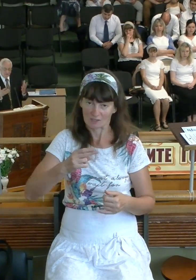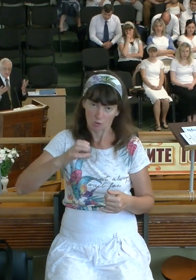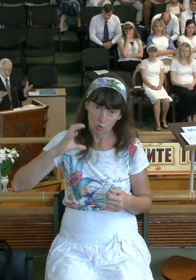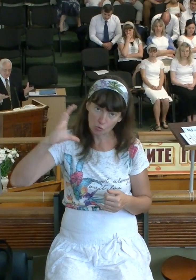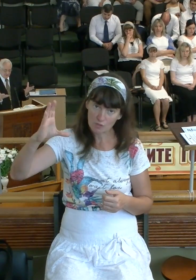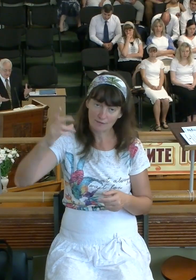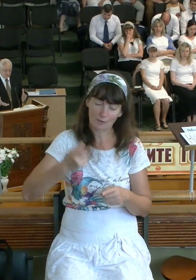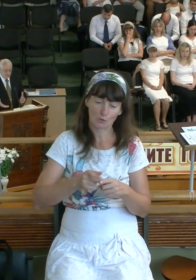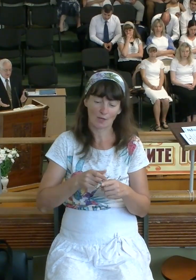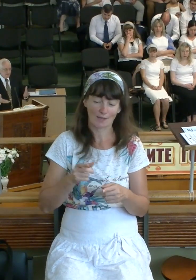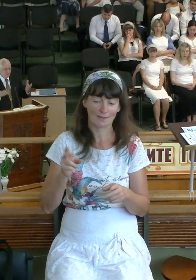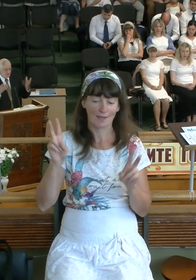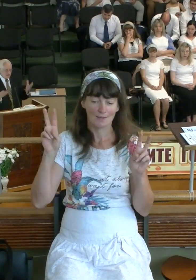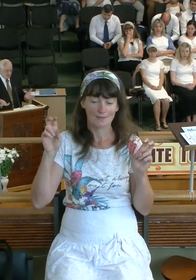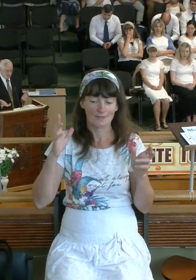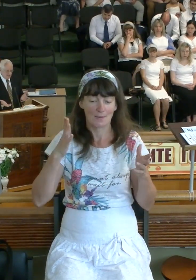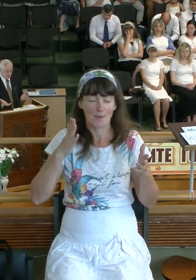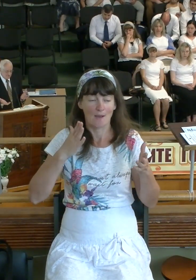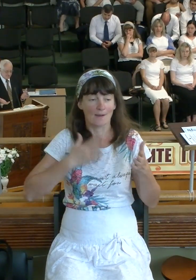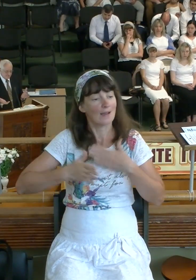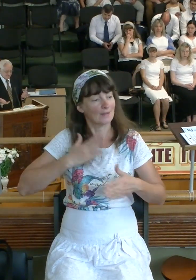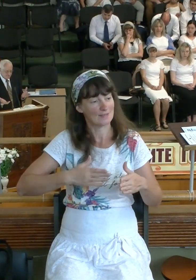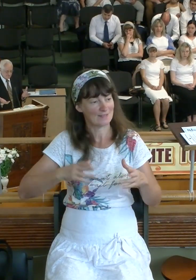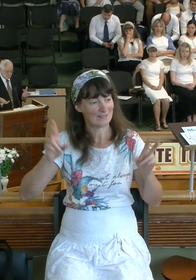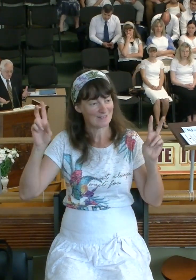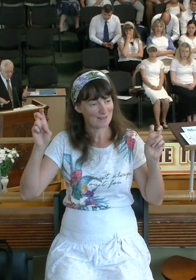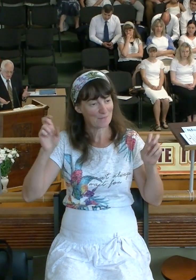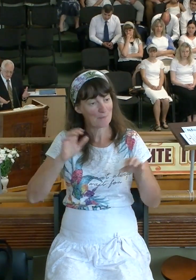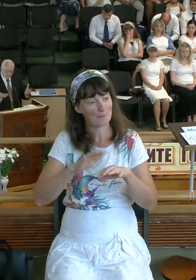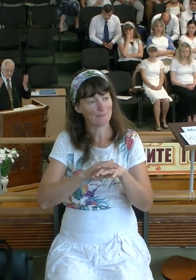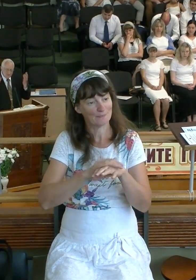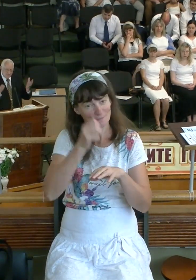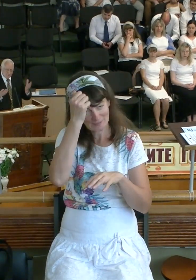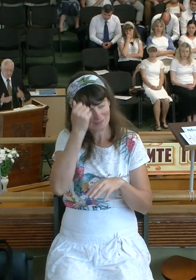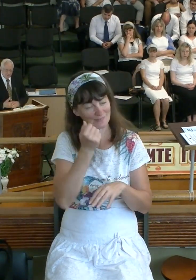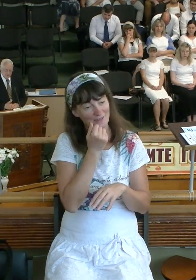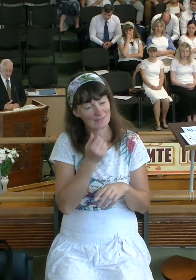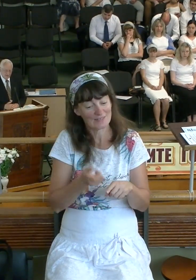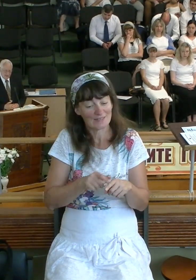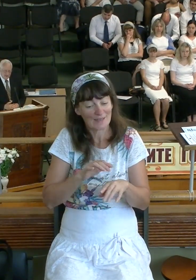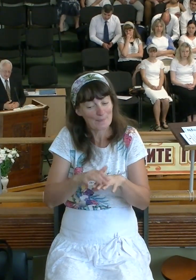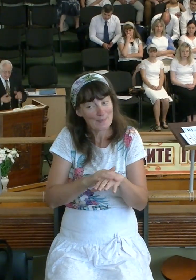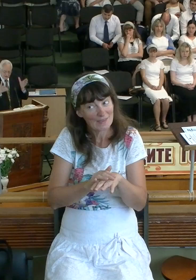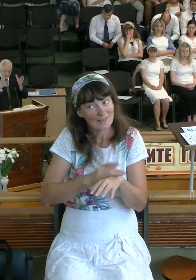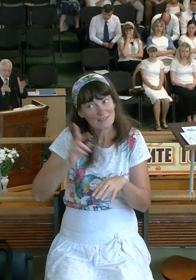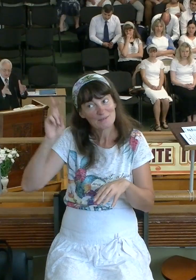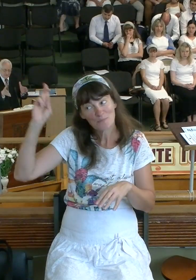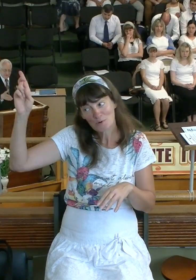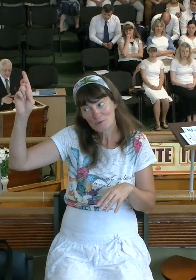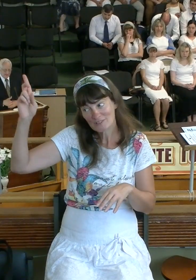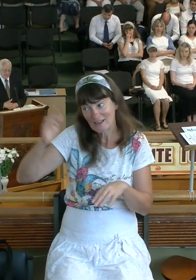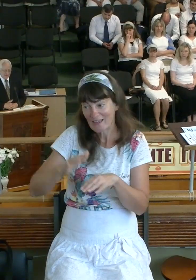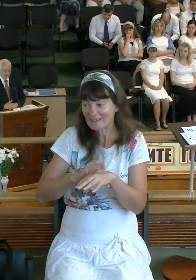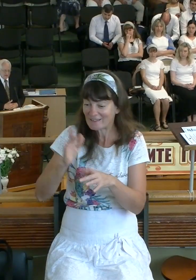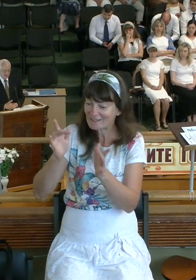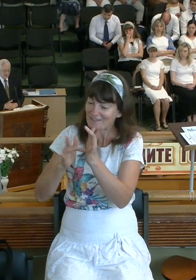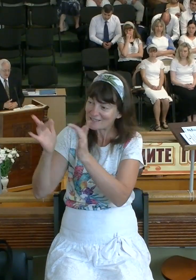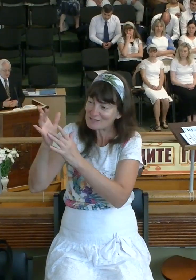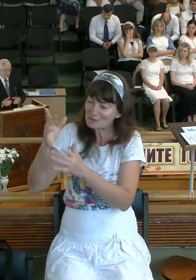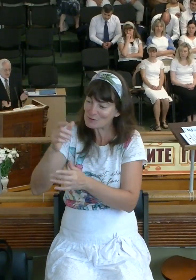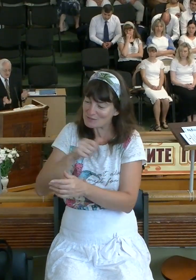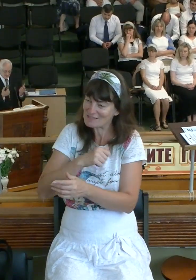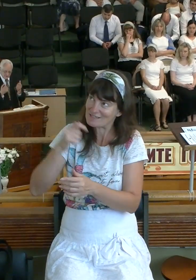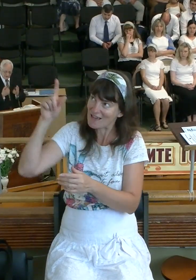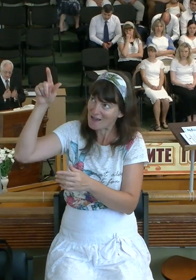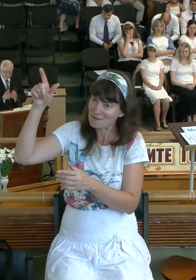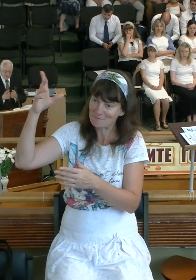– это тема радости, тема благодарности. Это милость Божья, это Христос в нас.